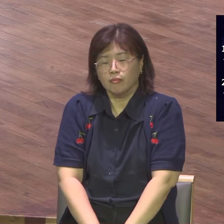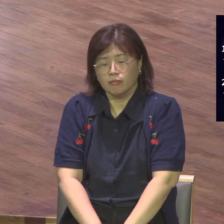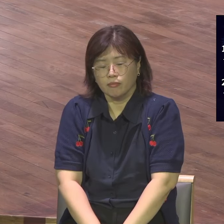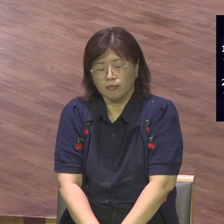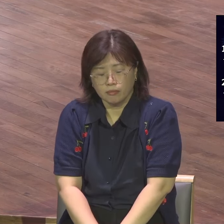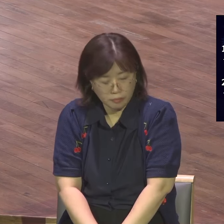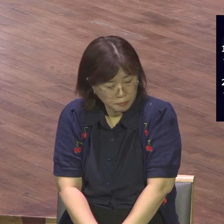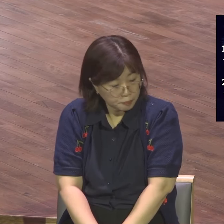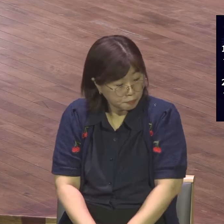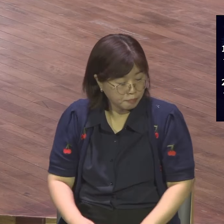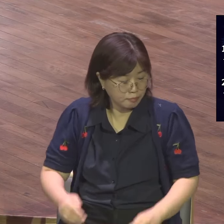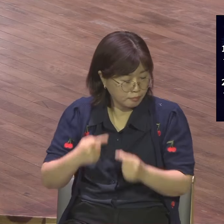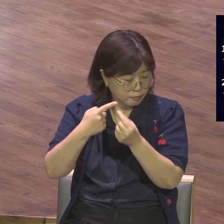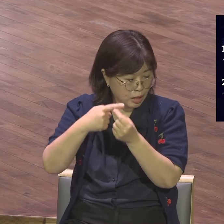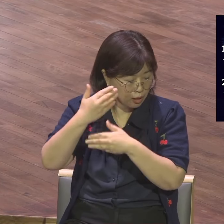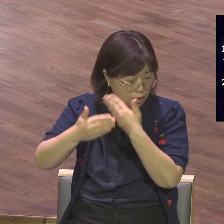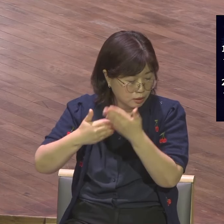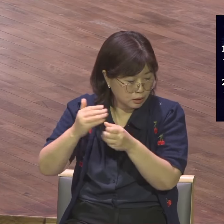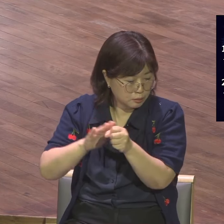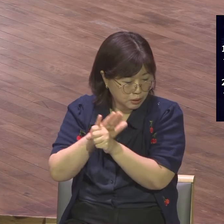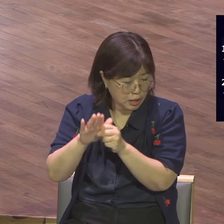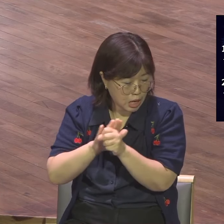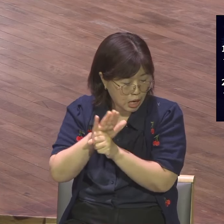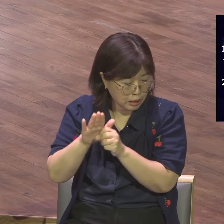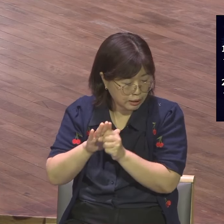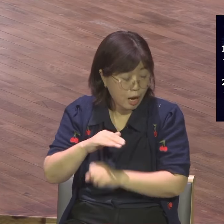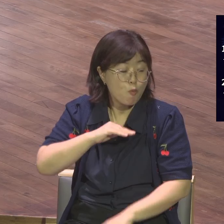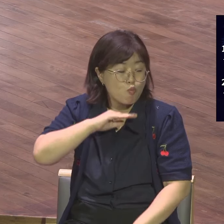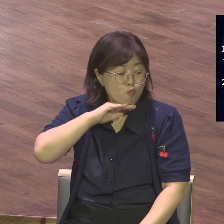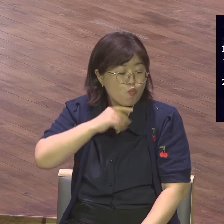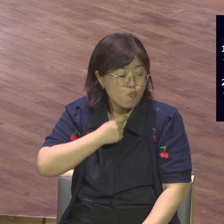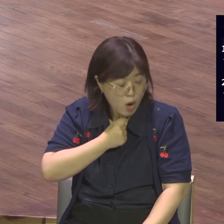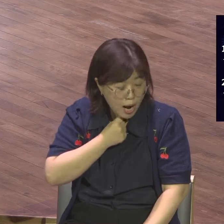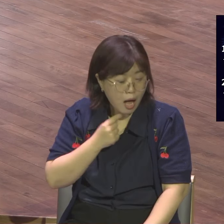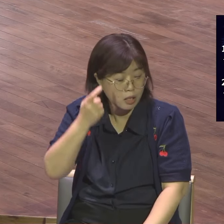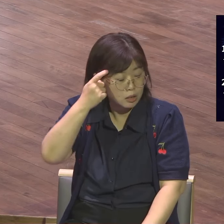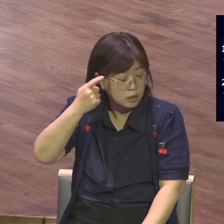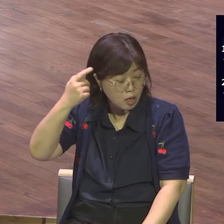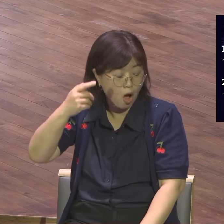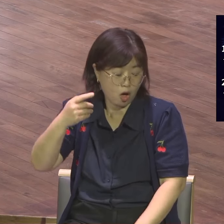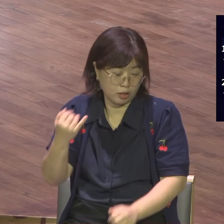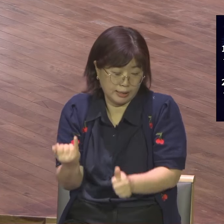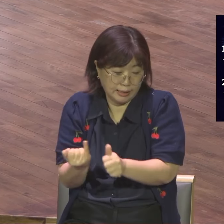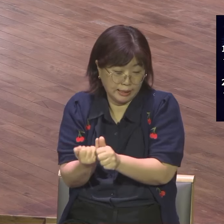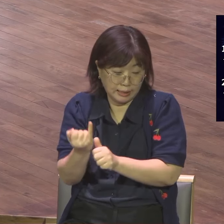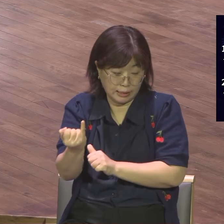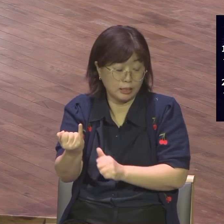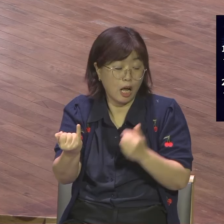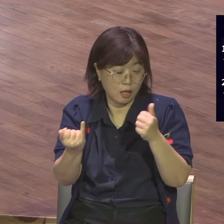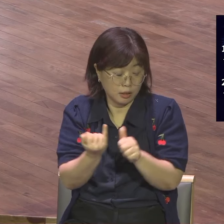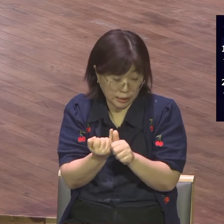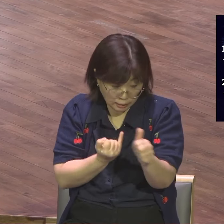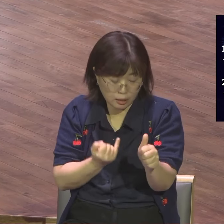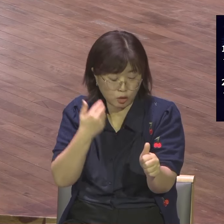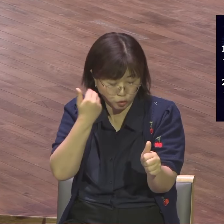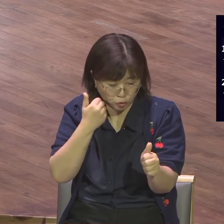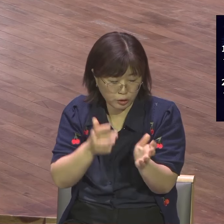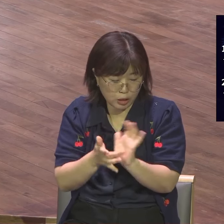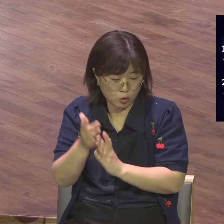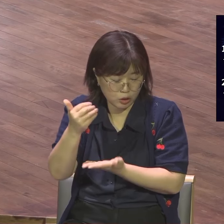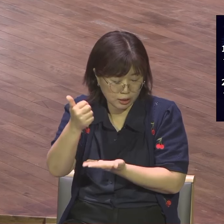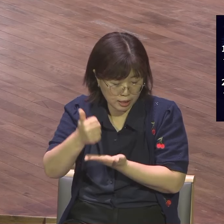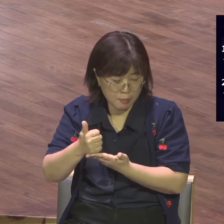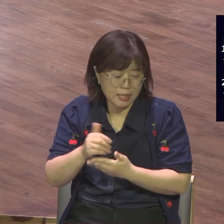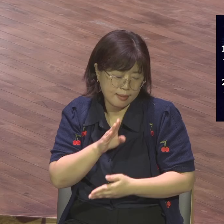사랑의 기쁨이 체험되어지는 이 밤이 되게 도와주옵소서. 그리스도의 사랑이 내 가슴 속에 다시금 불붙게